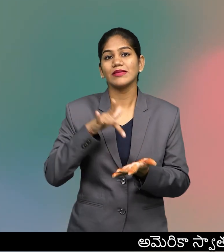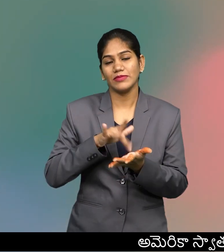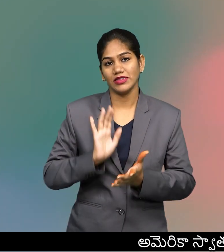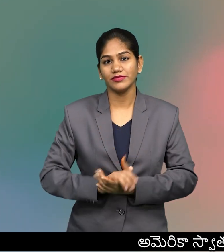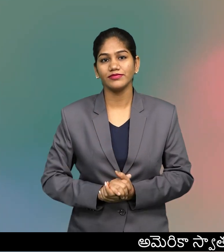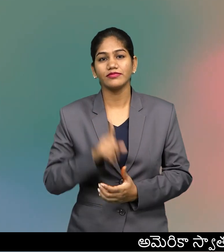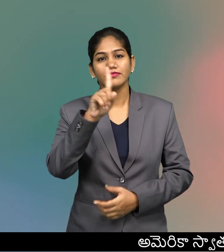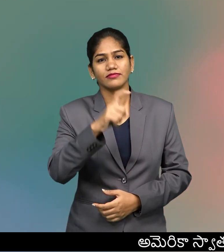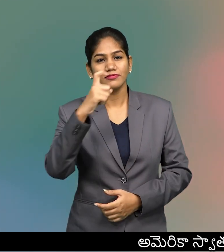1774